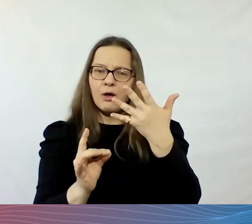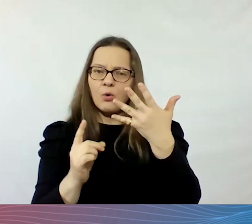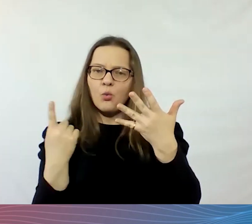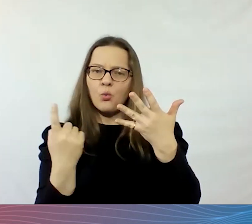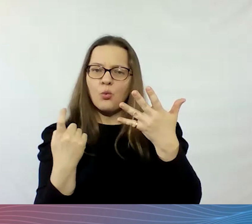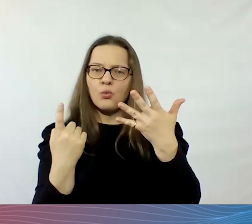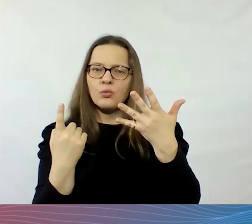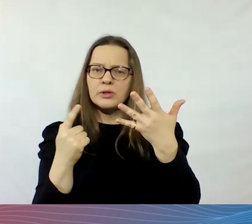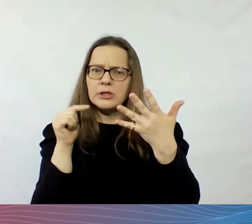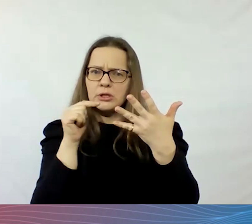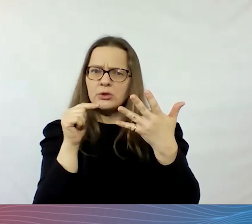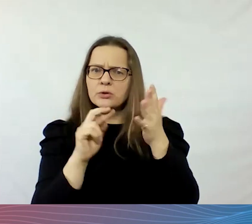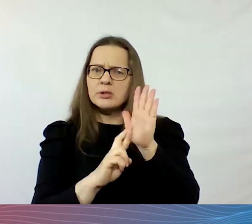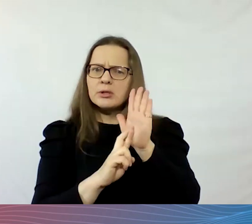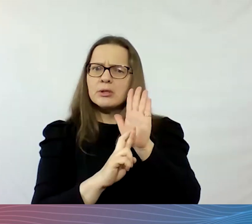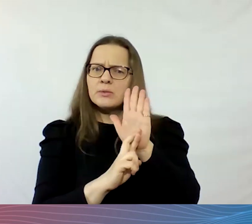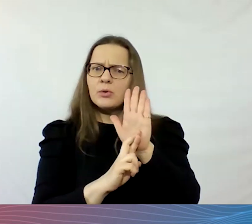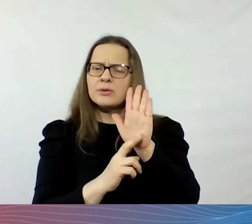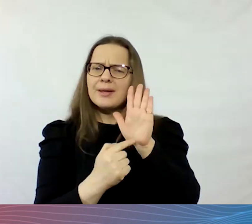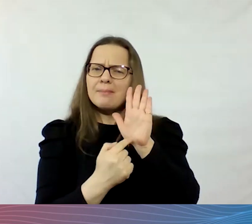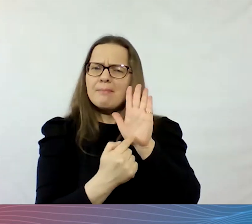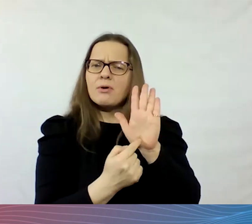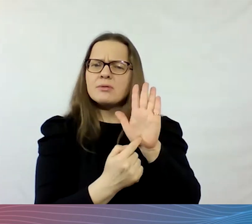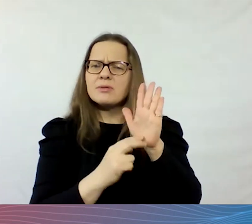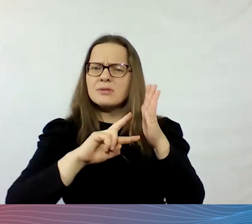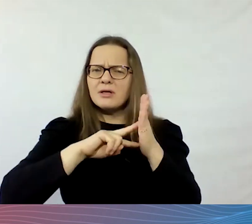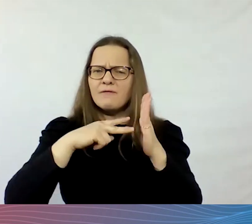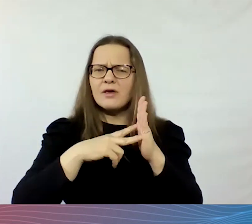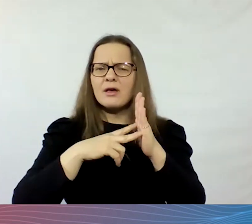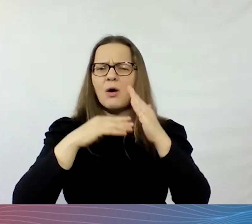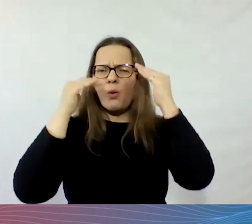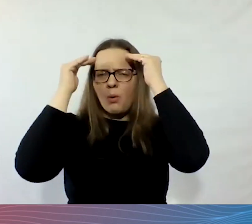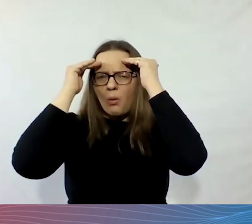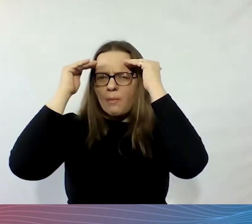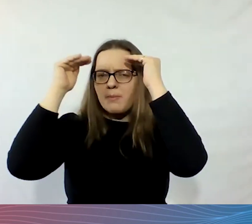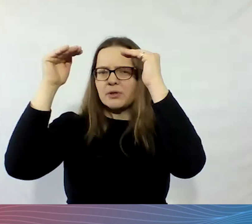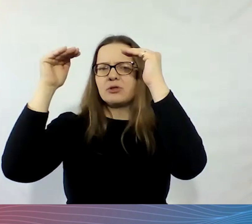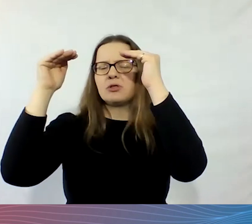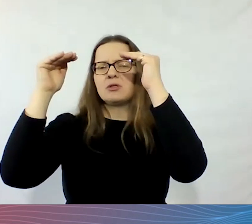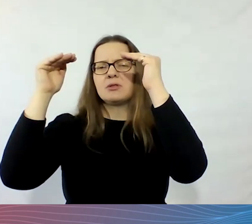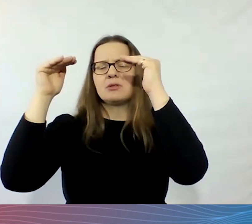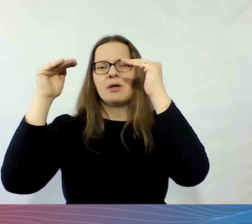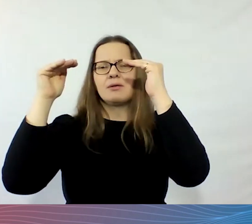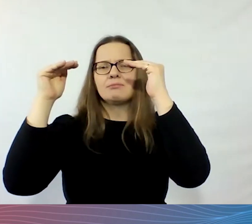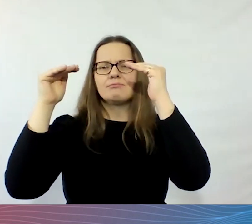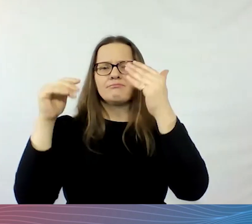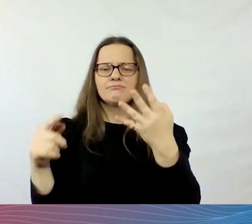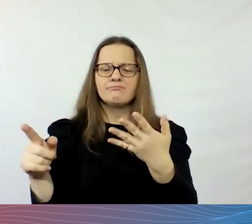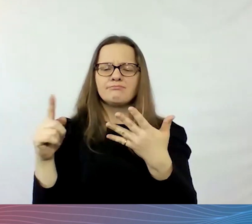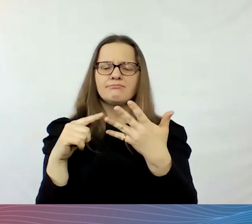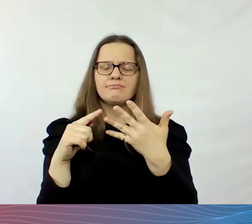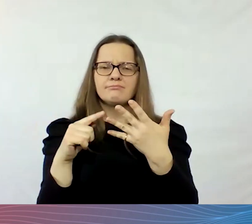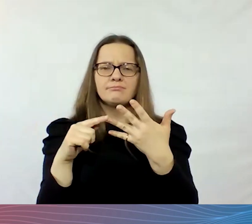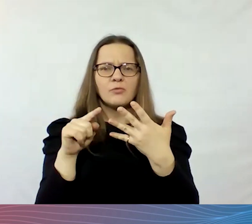obediência. O Senhor não é uma questão de obediência? Aqui é Senhor. Você tem